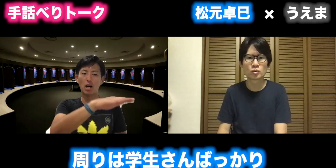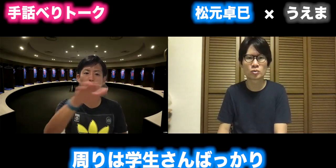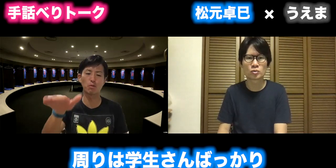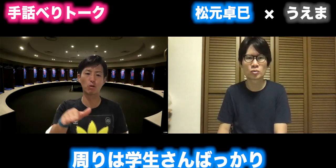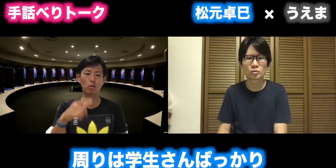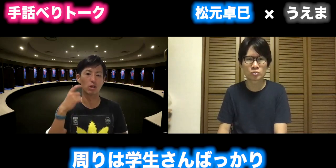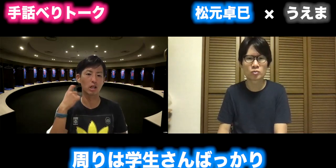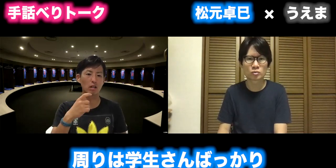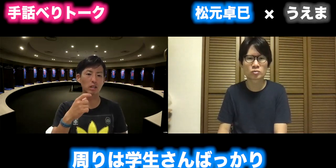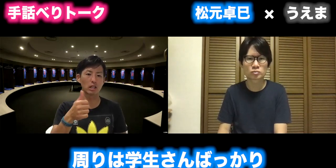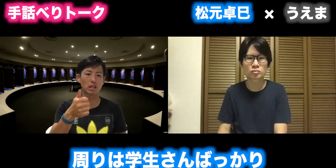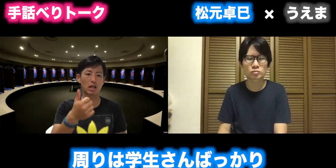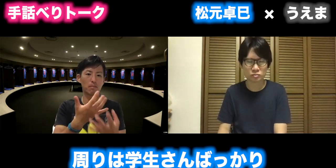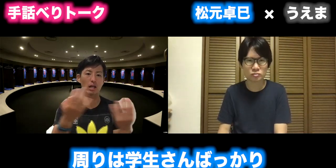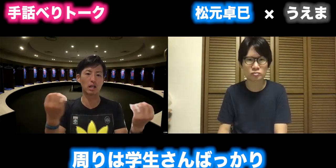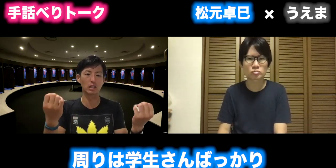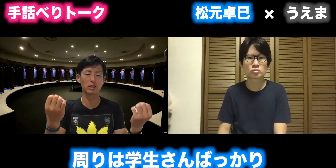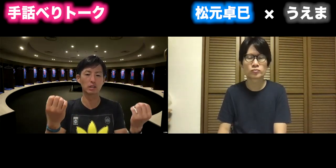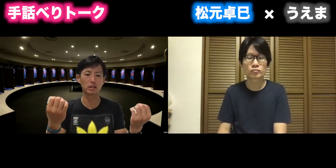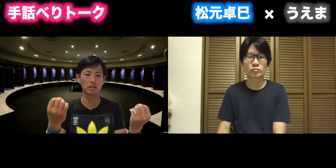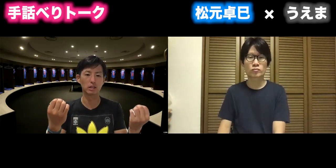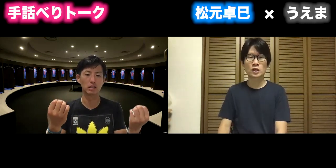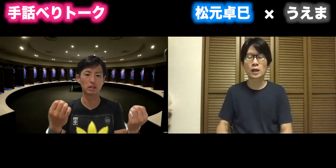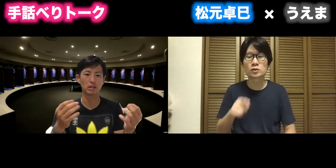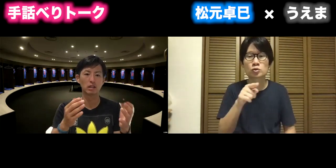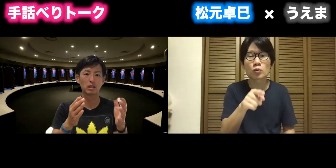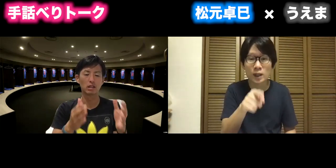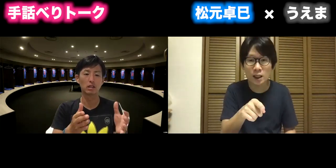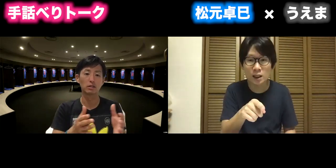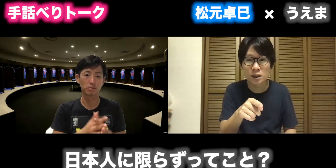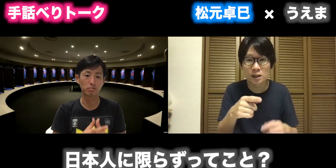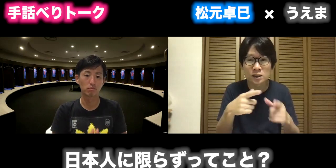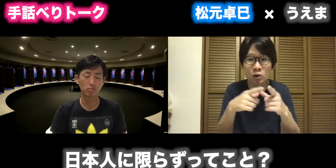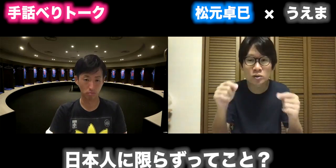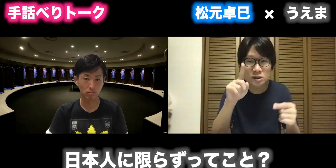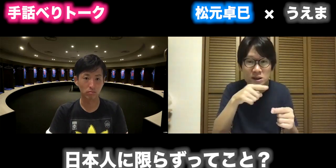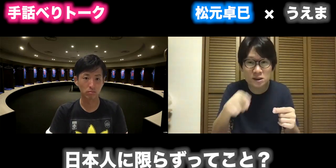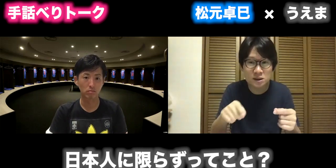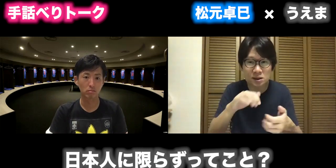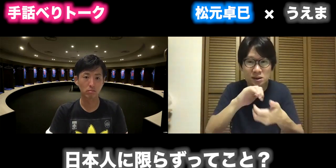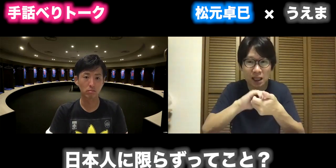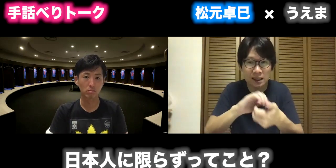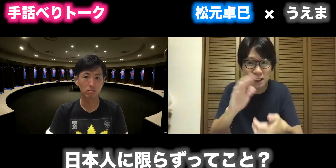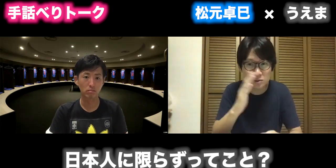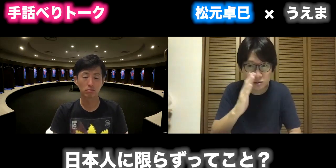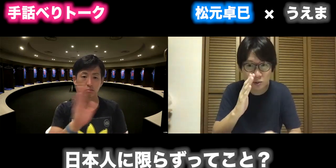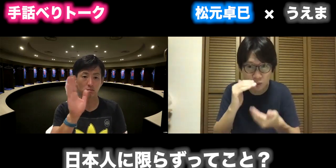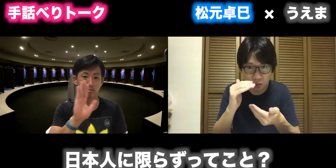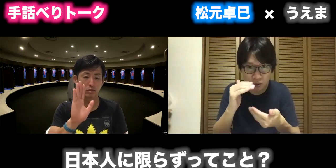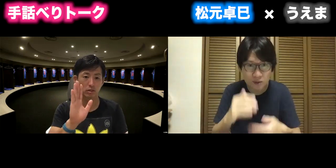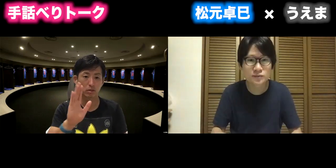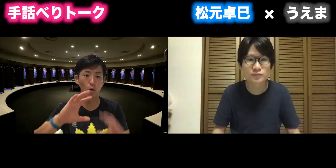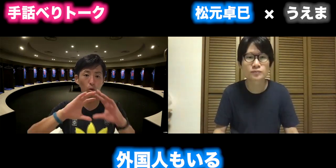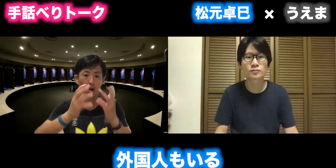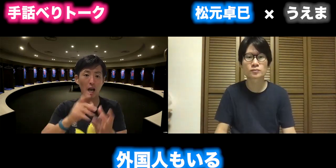周りやもう学生さんばっかりーそのまま日本人に限らずってこと